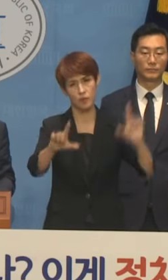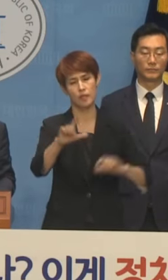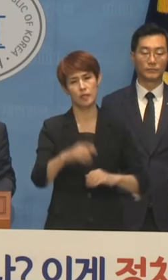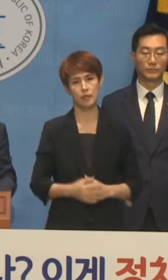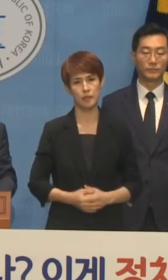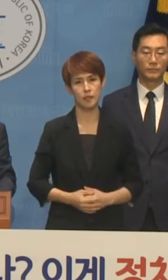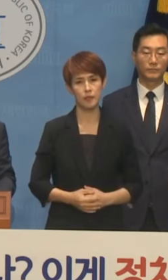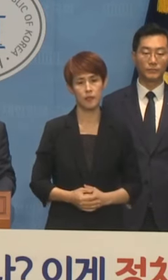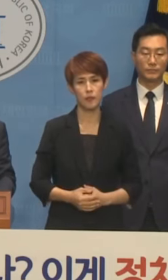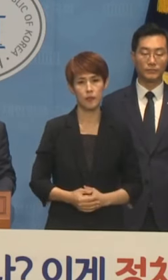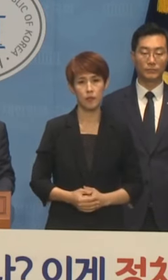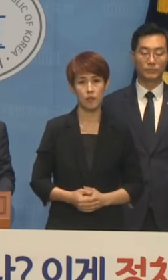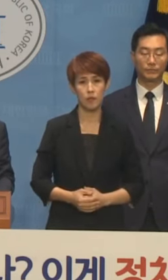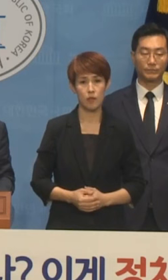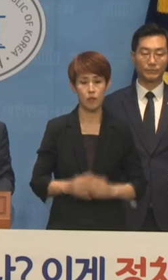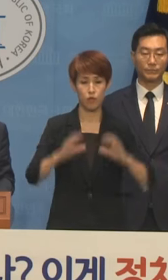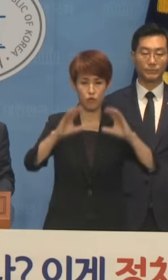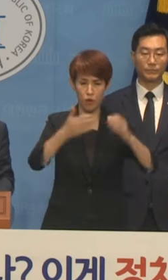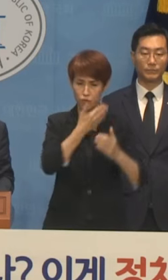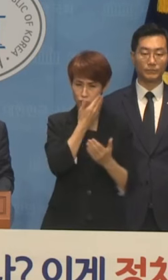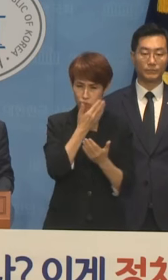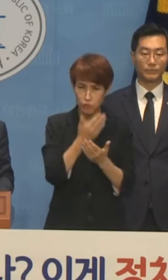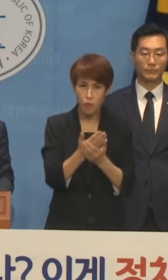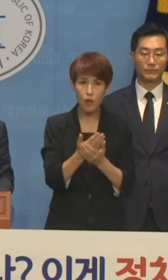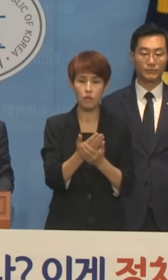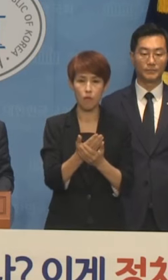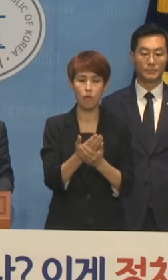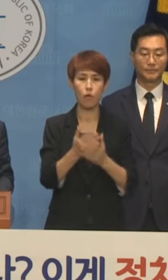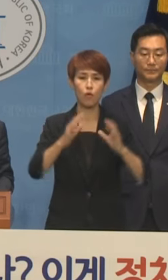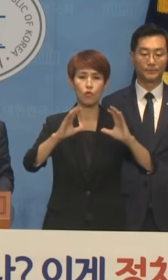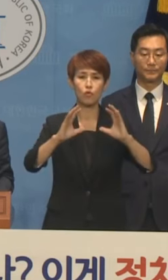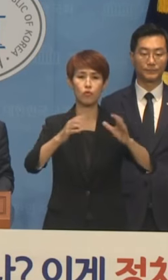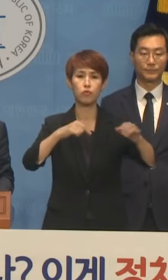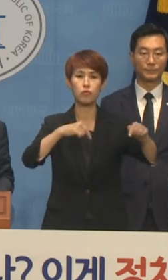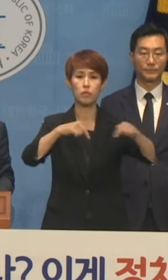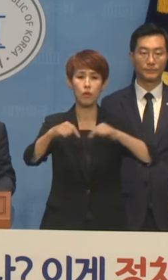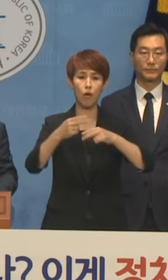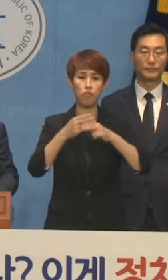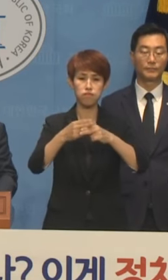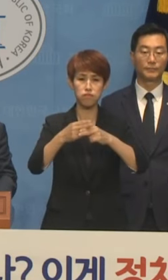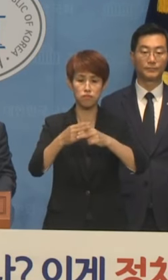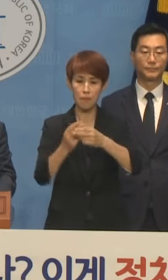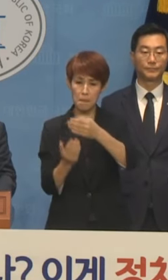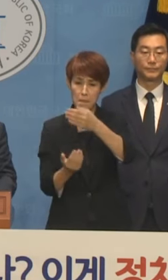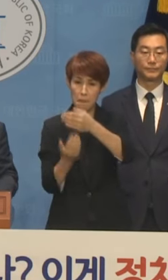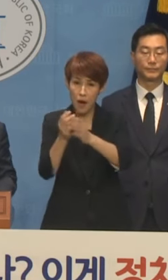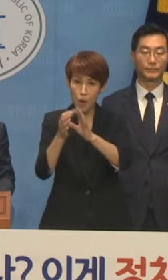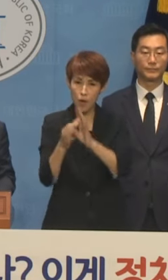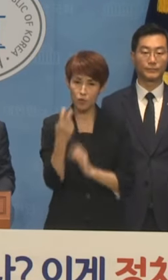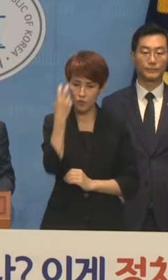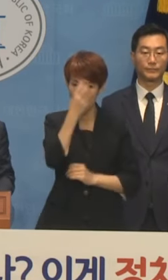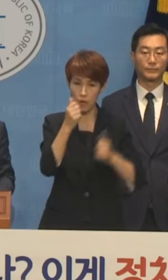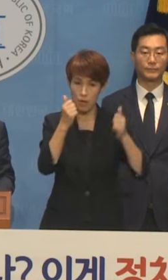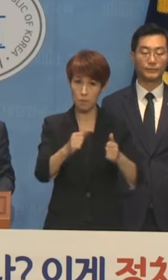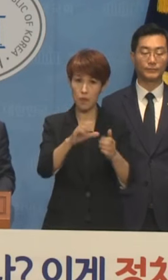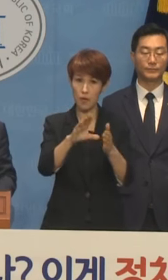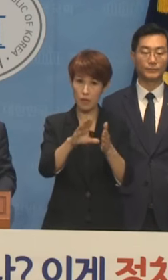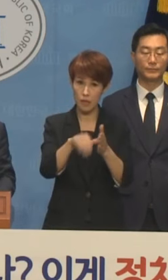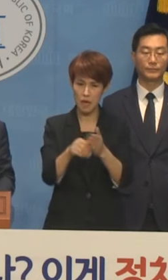사건이라고 생각합니다. 국가의 중대 사건인 국정농단 사건의 수사와 재판 과정에서